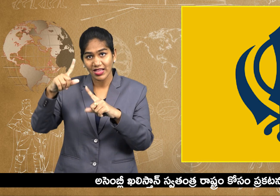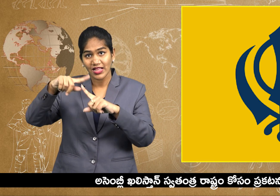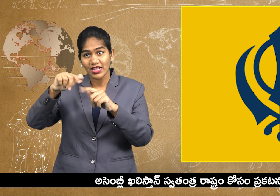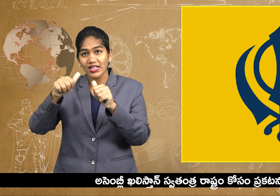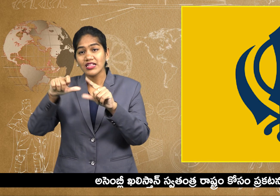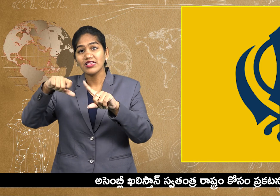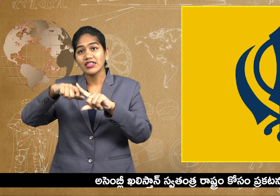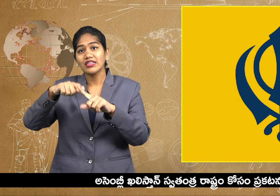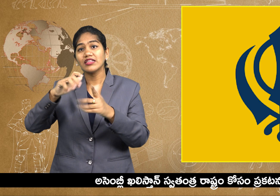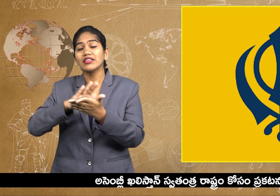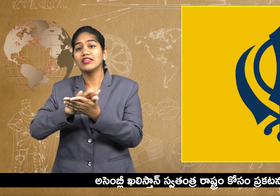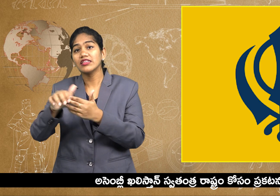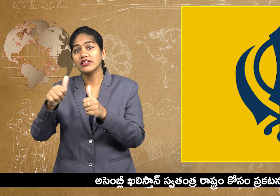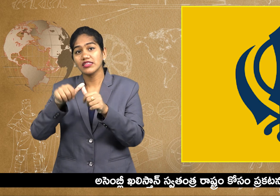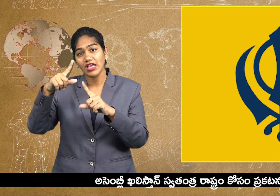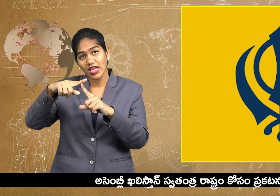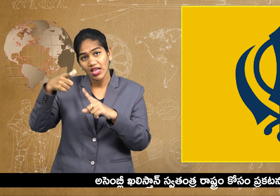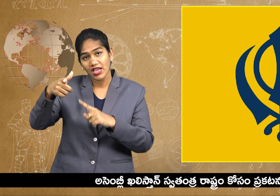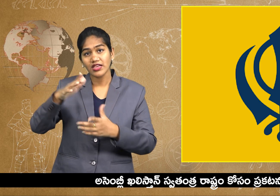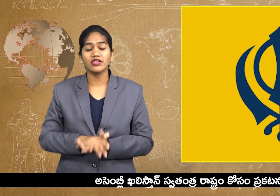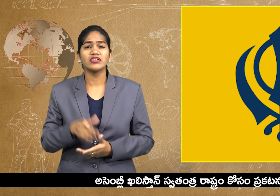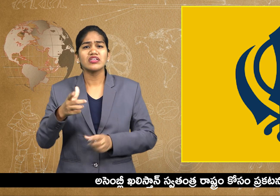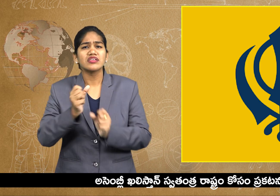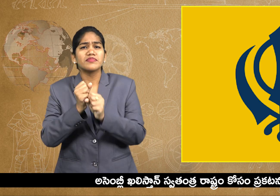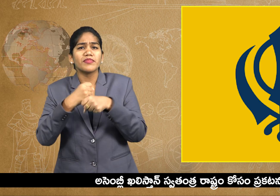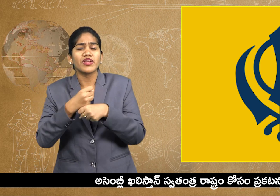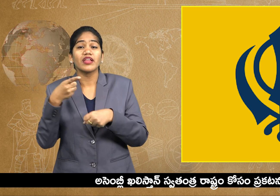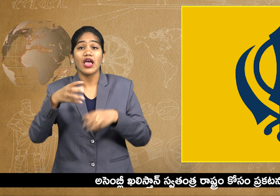అసెంబ్లీ ఖలిస్తాన్ స్వతంత్ర రాష్ట్రం కోసం ప్రకటన చేసింది.